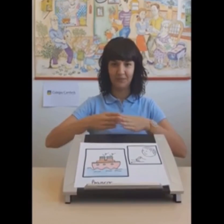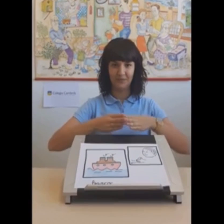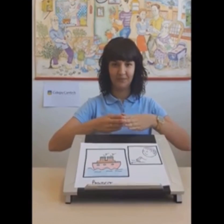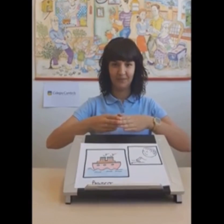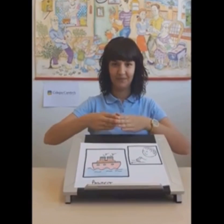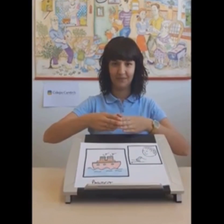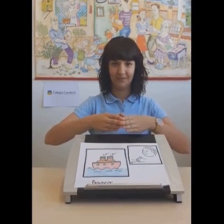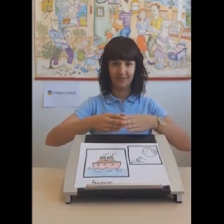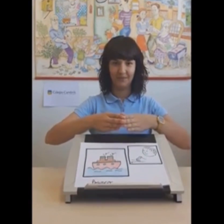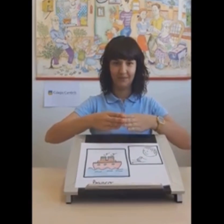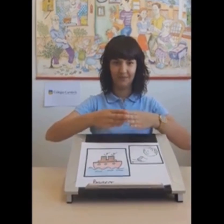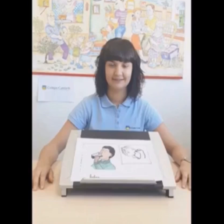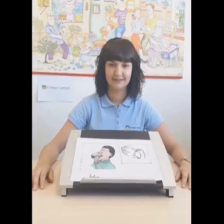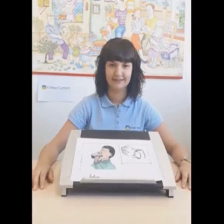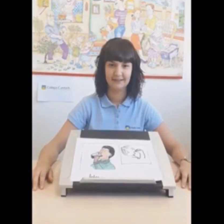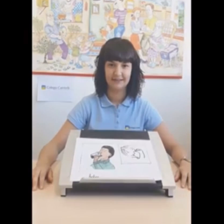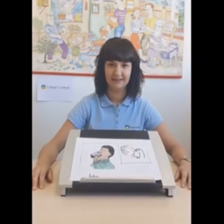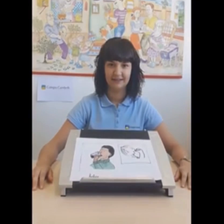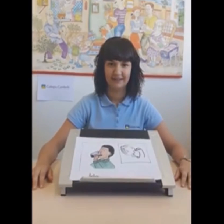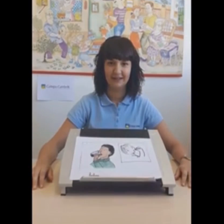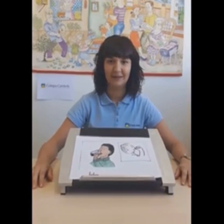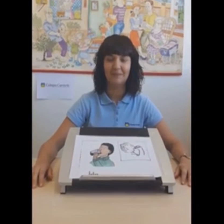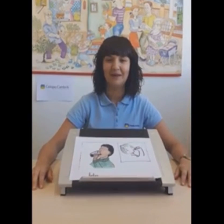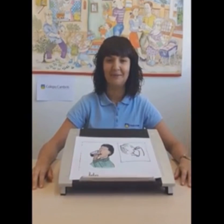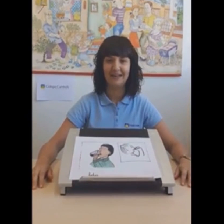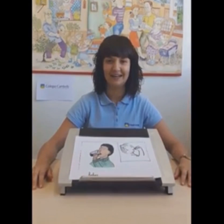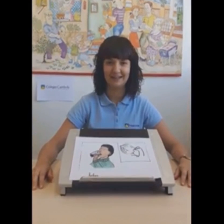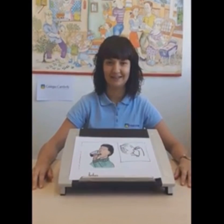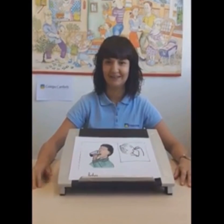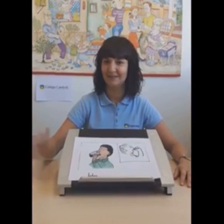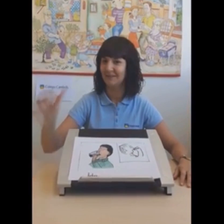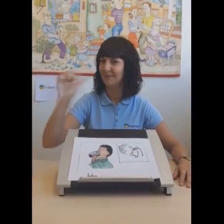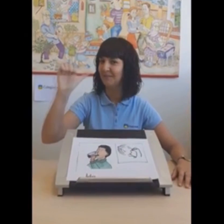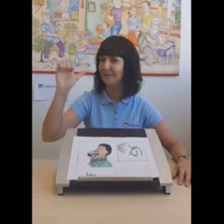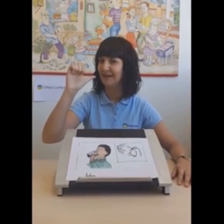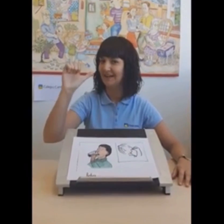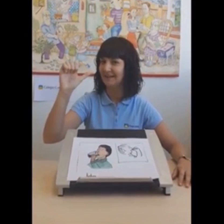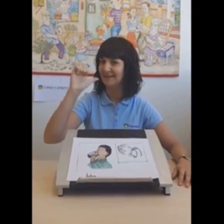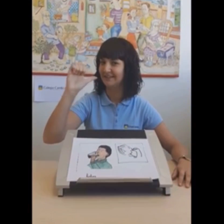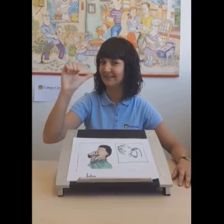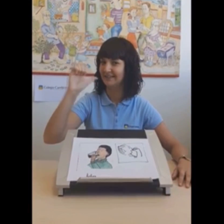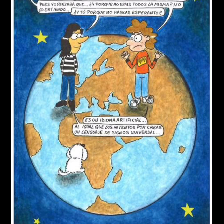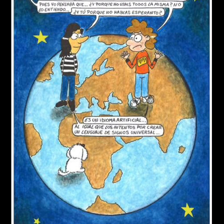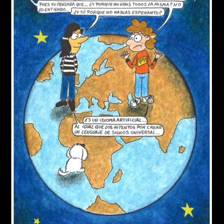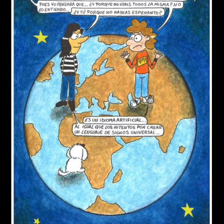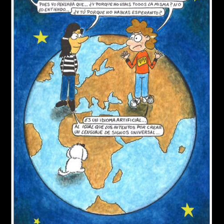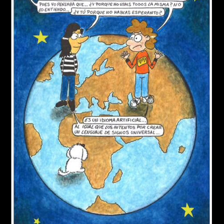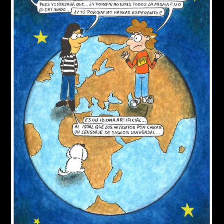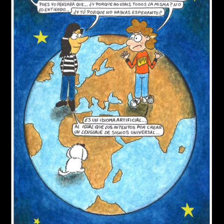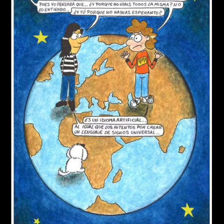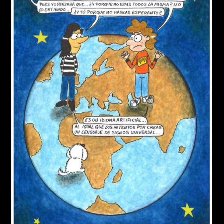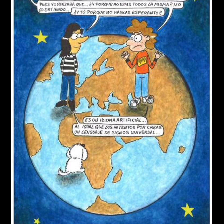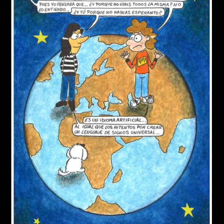en todas las lenguas de signos en el mundo. Este, al ser un sistema artificial, tiene un léxico